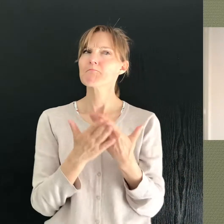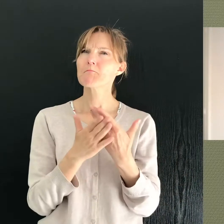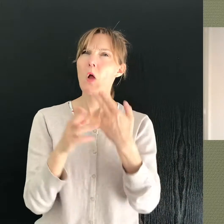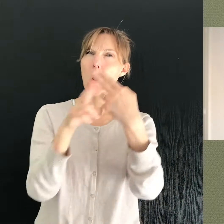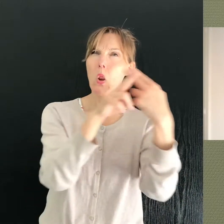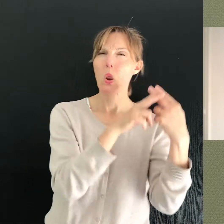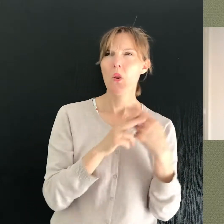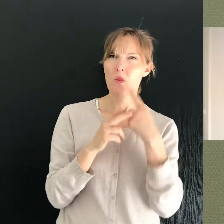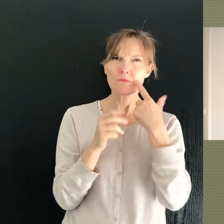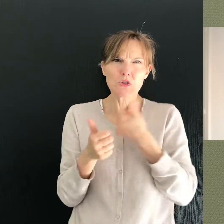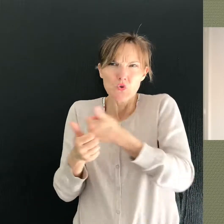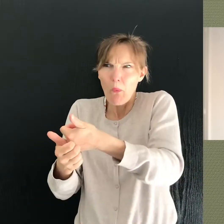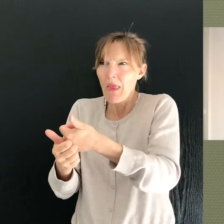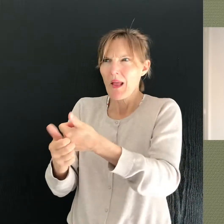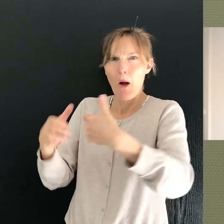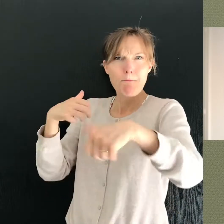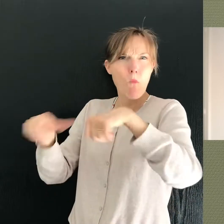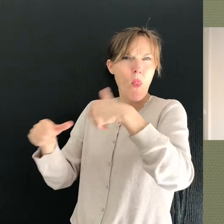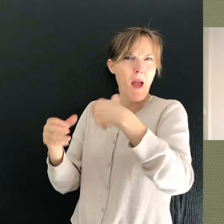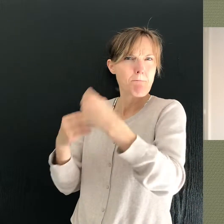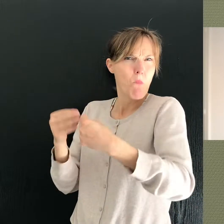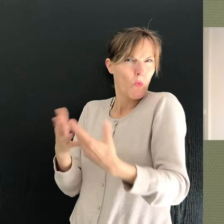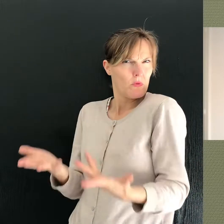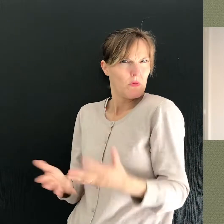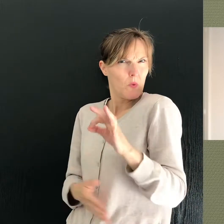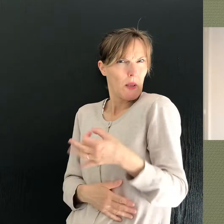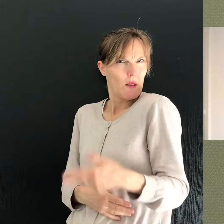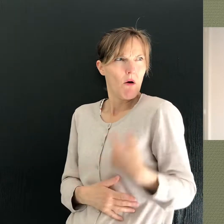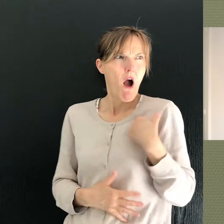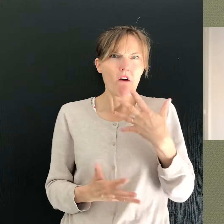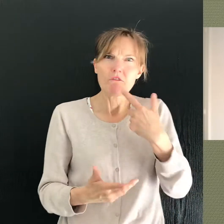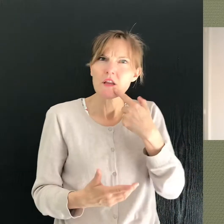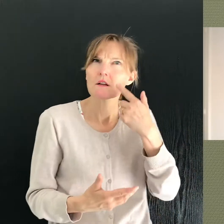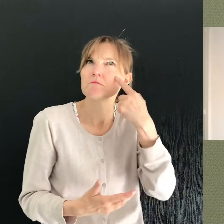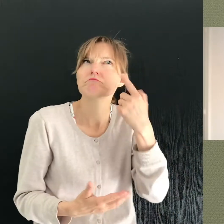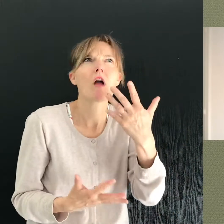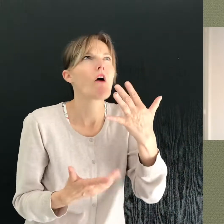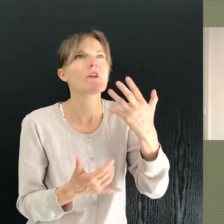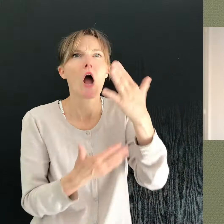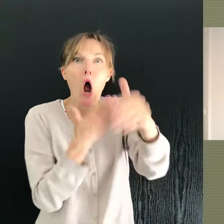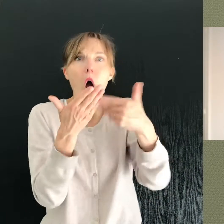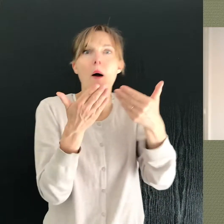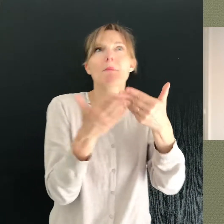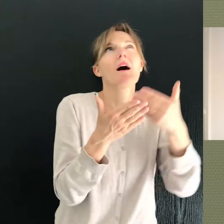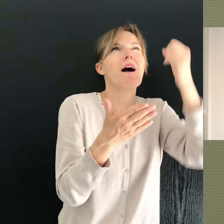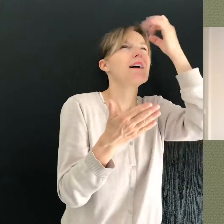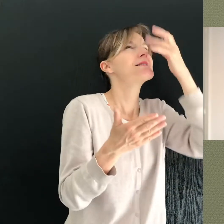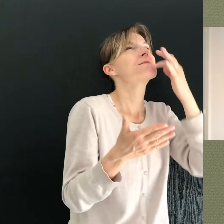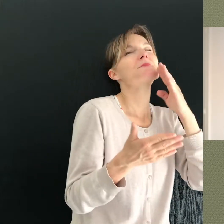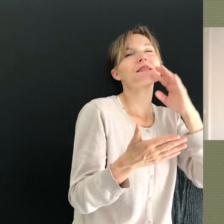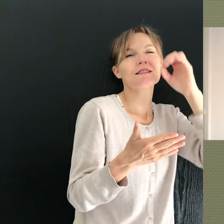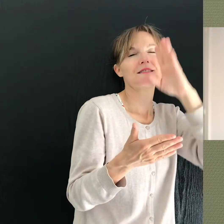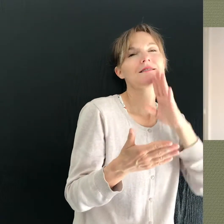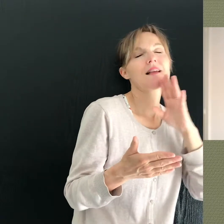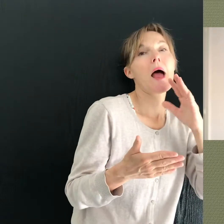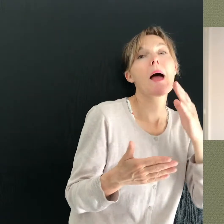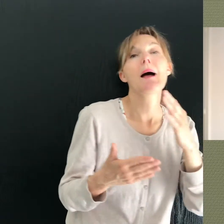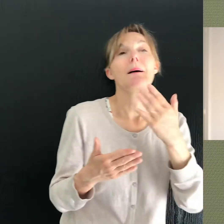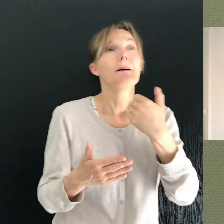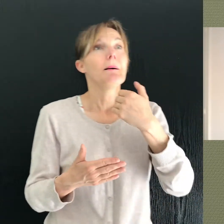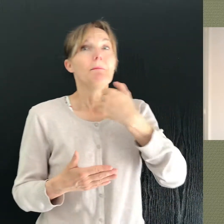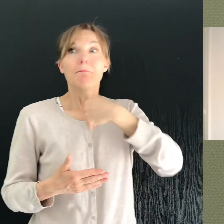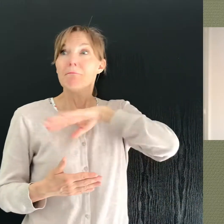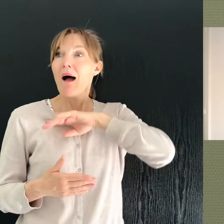pour suivre la mode du monde. On dirait que l'on veut remplacer le Saint-Esprit par la beauté, la douceur, la